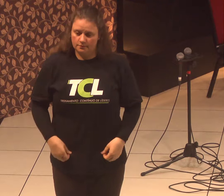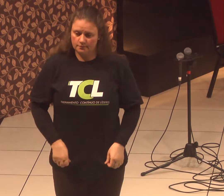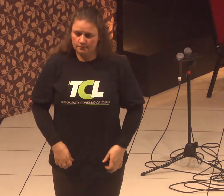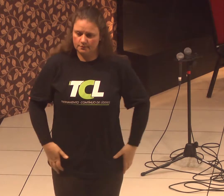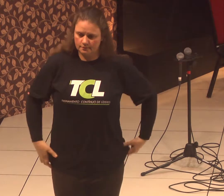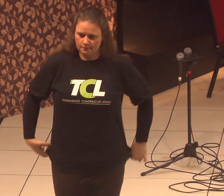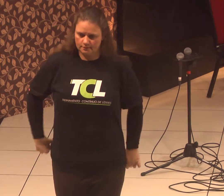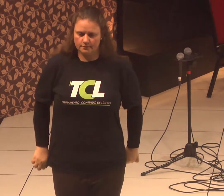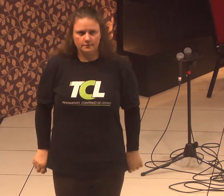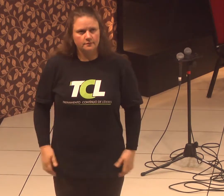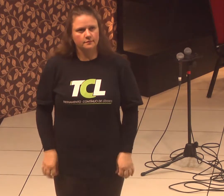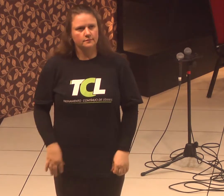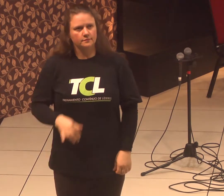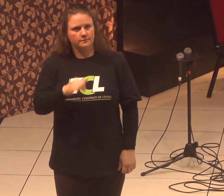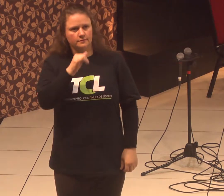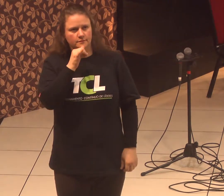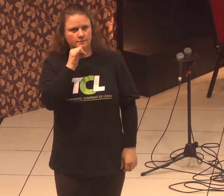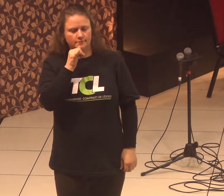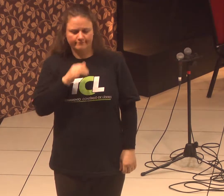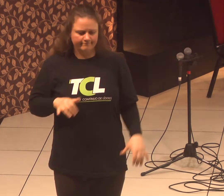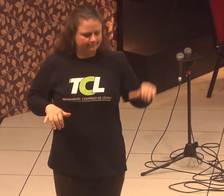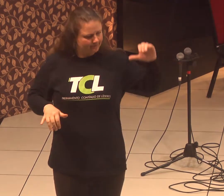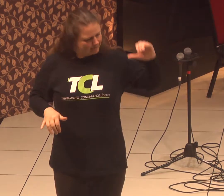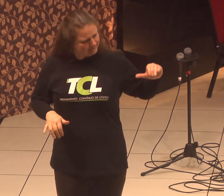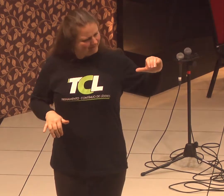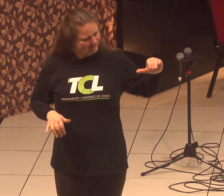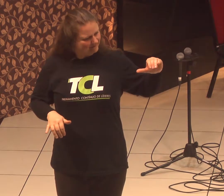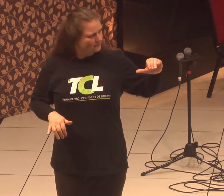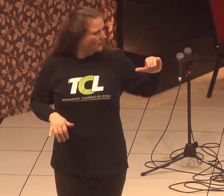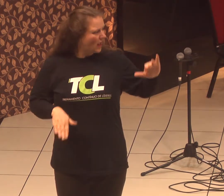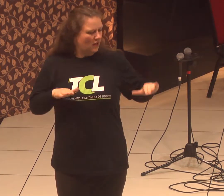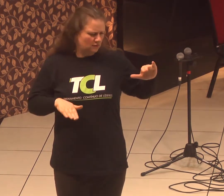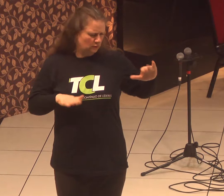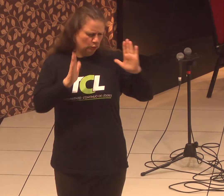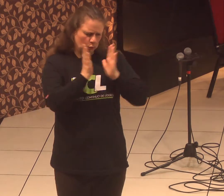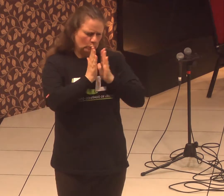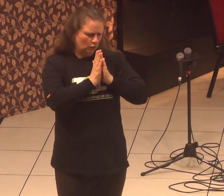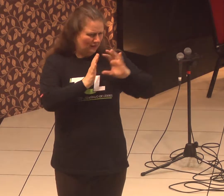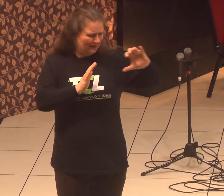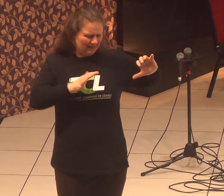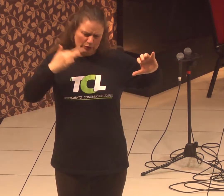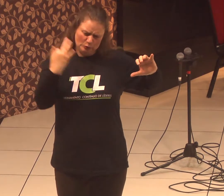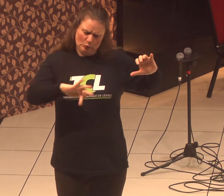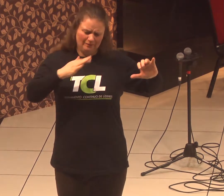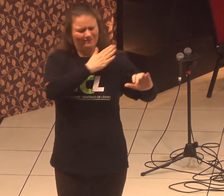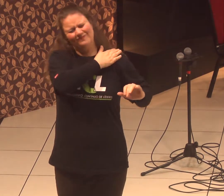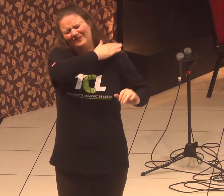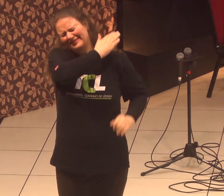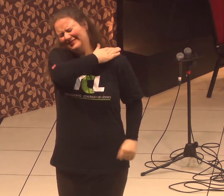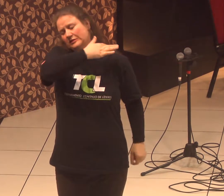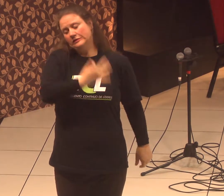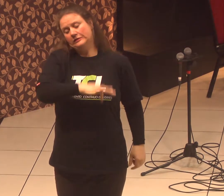Certo? Orei aqui no ombro, doendo, não mexia. Certo? Eu lanço